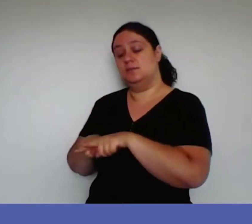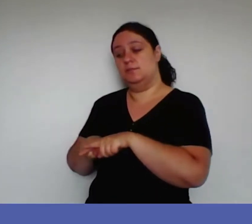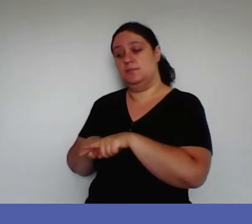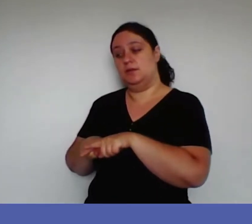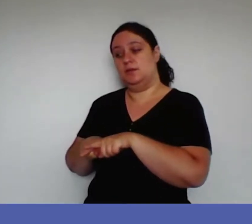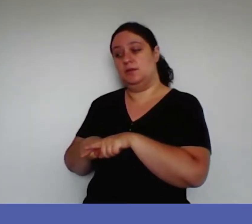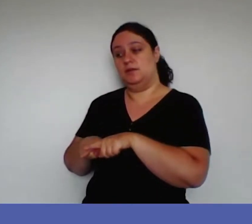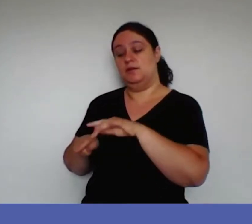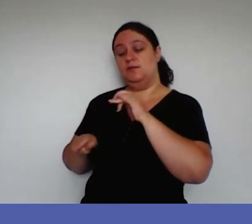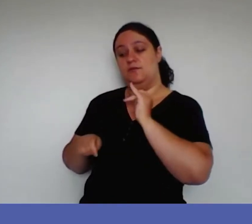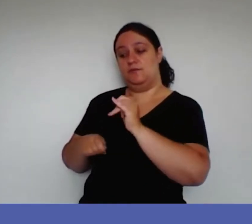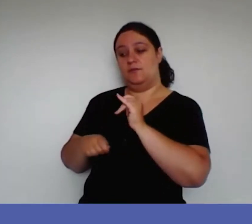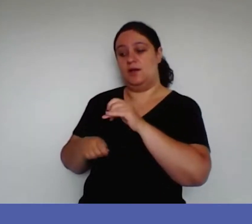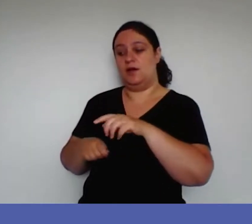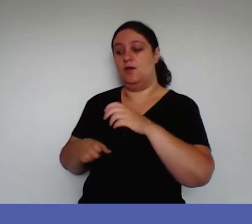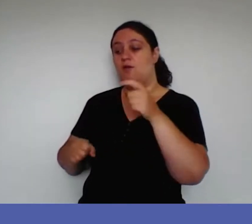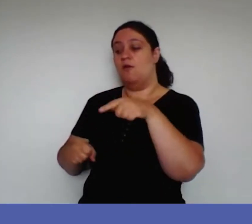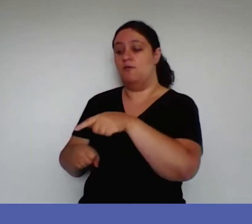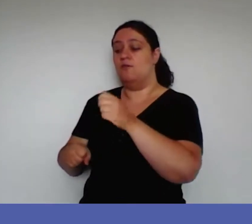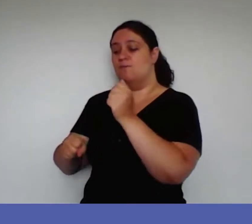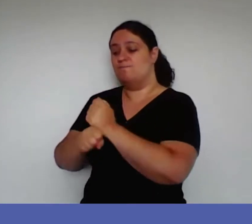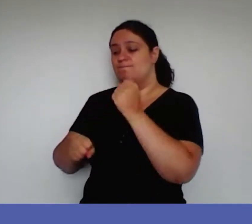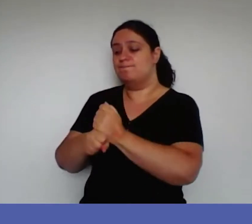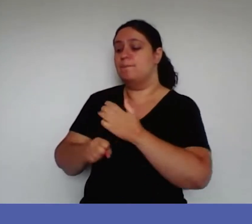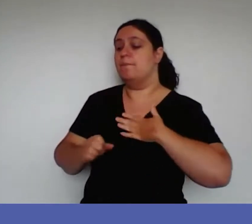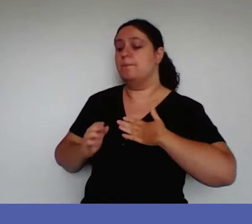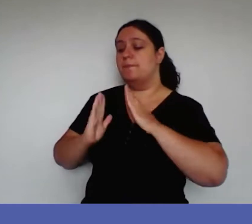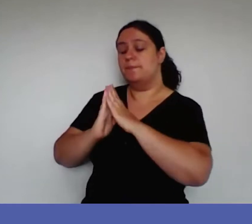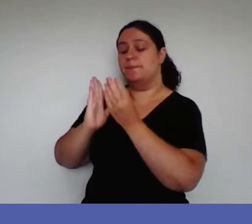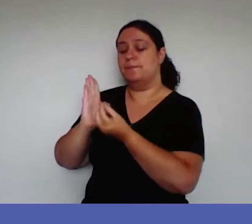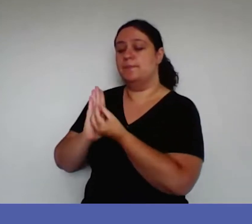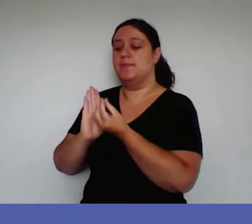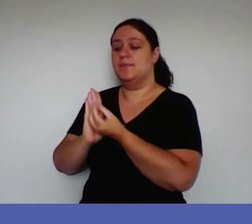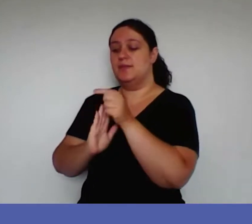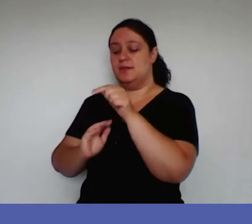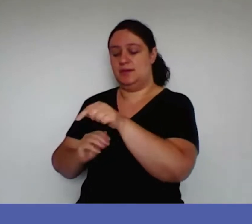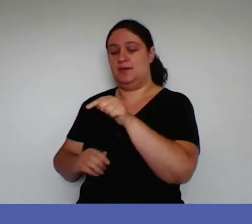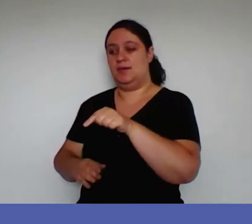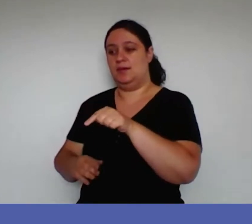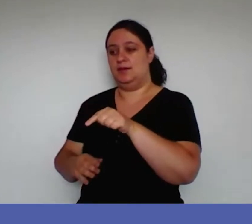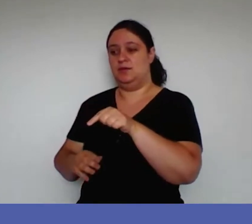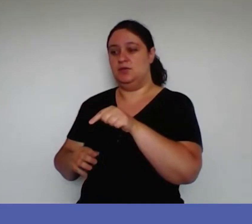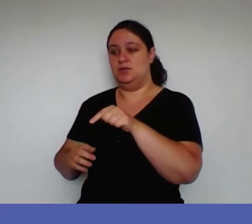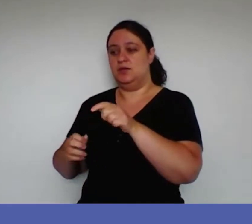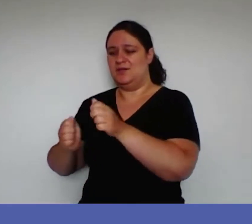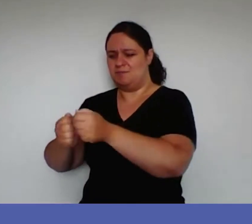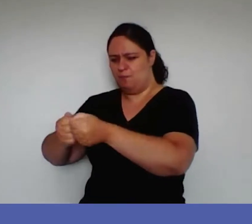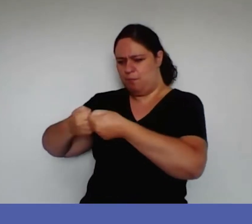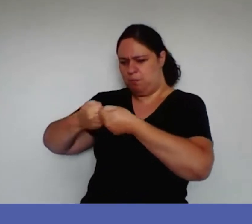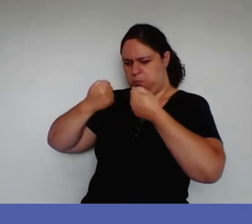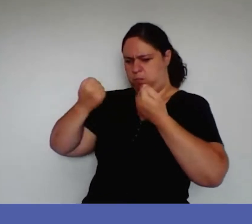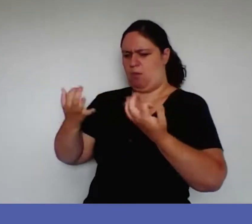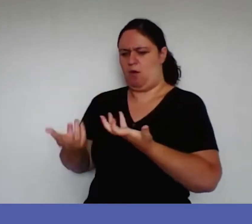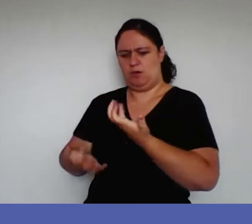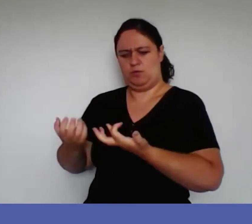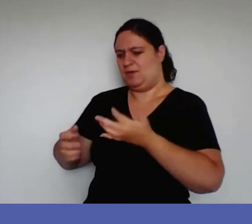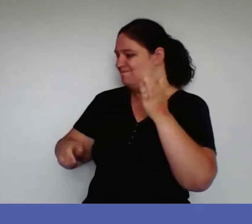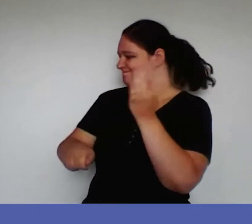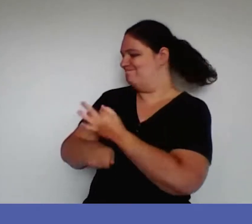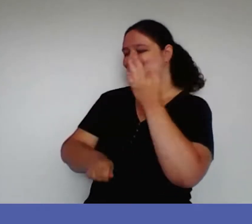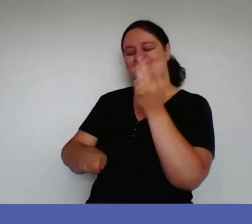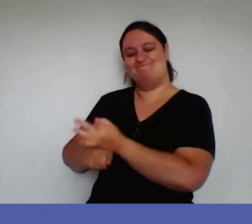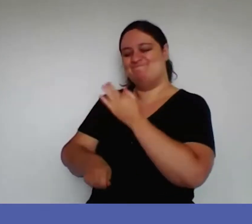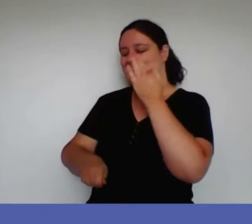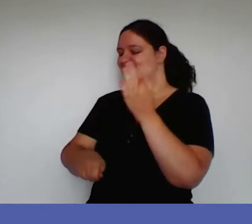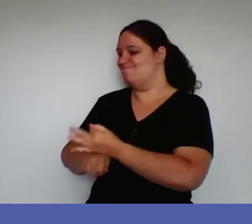edificarei a minha igreja, né? E as portas do Hades não prevalecerão